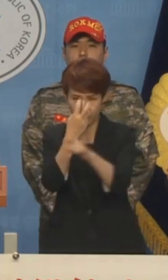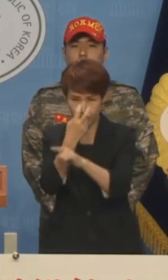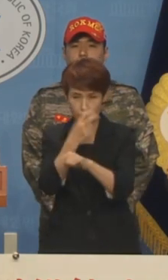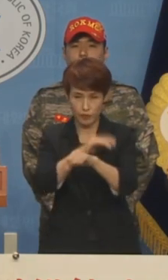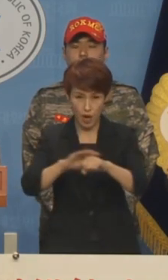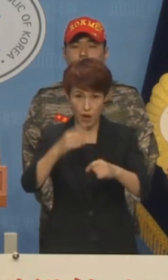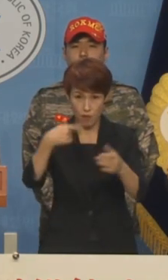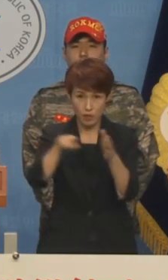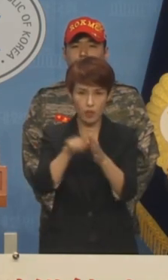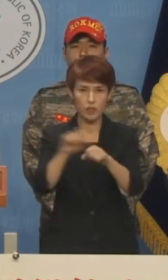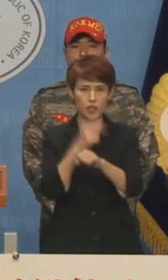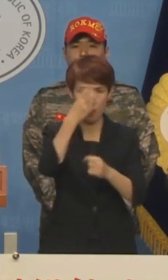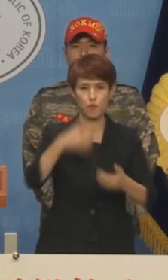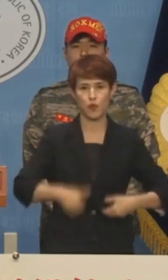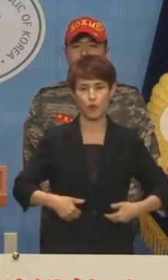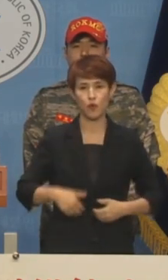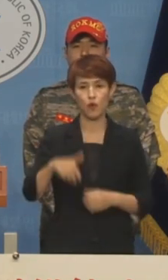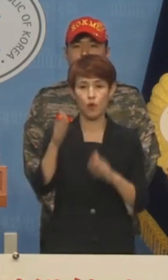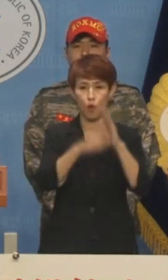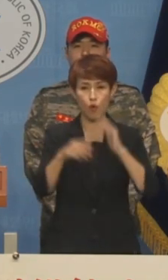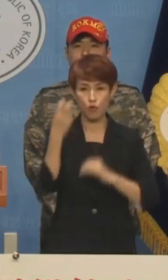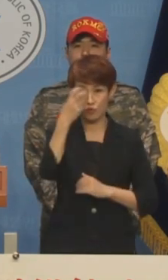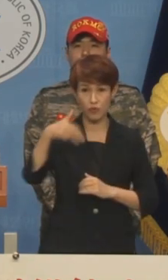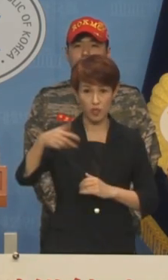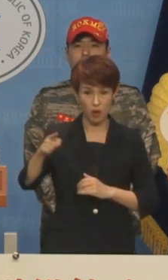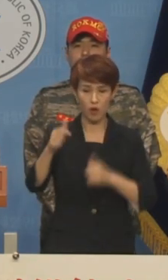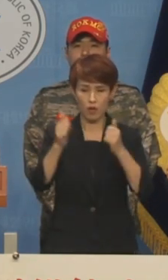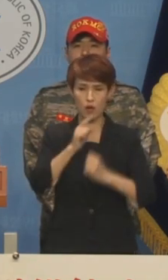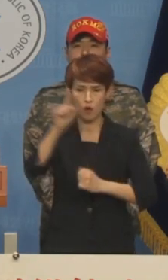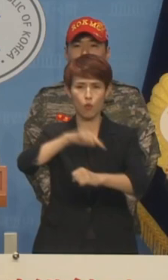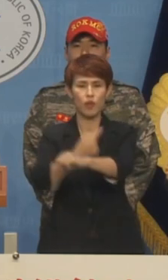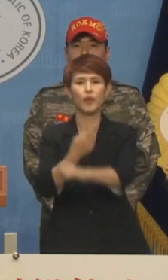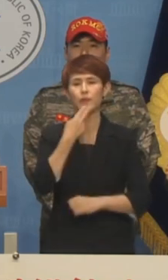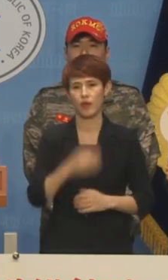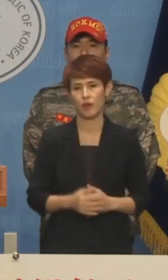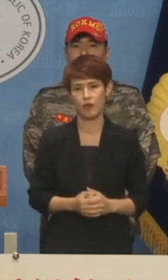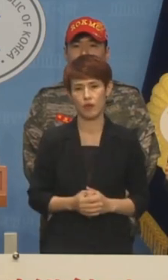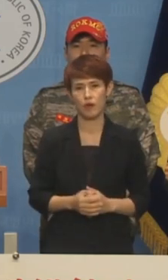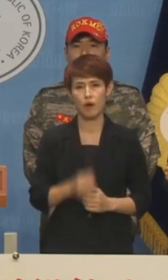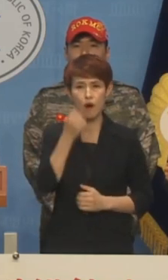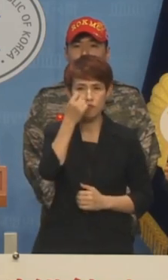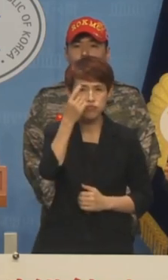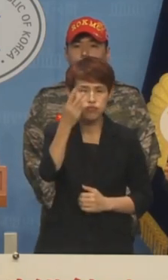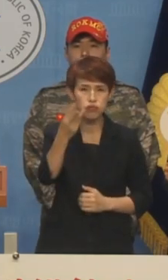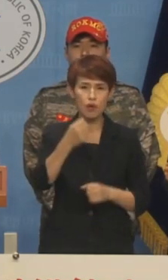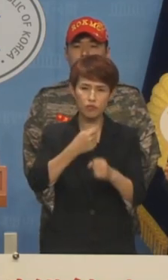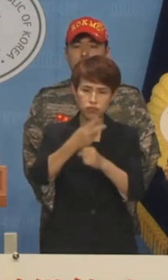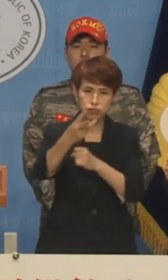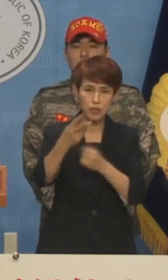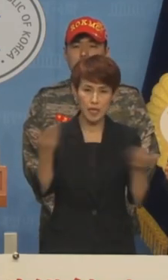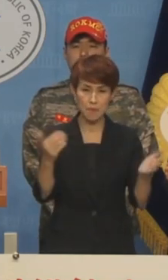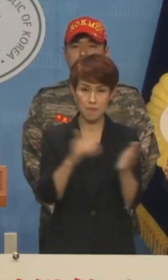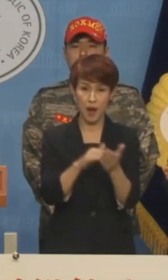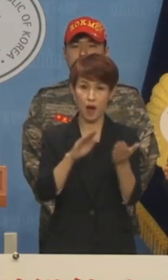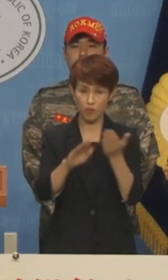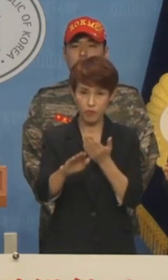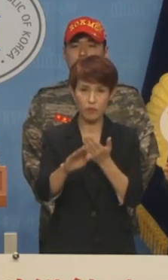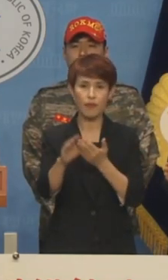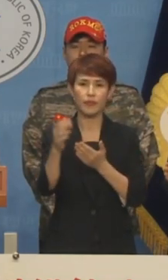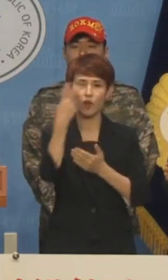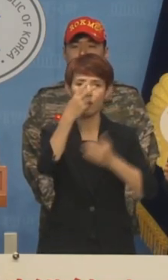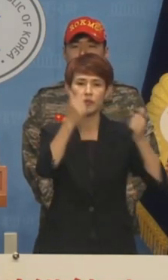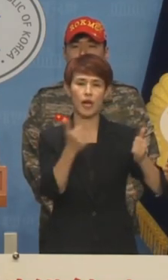필요합니다. 공수처는 이 사건에서 기소권이 없습니다. 공수처가 수개월, 수년이 걸려서 수사를 끝내더라도 공수처는